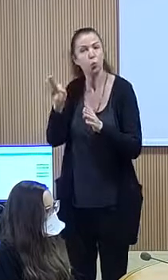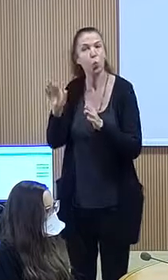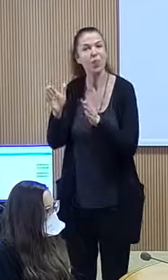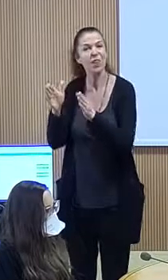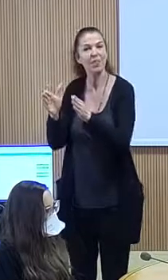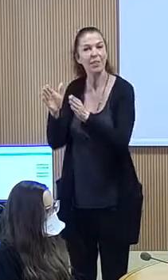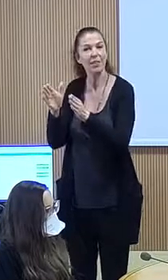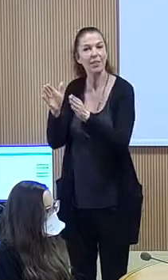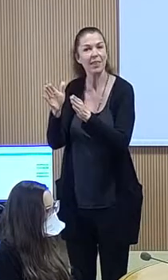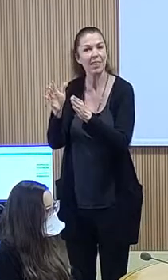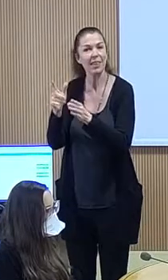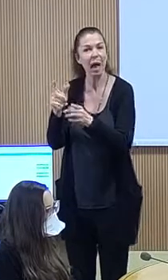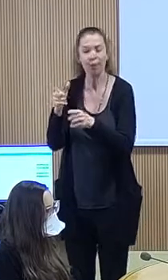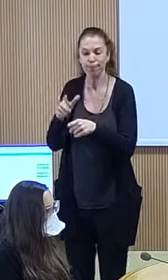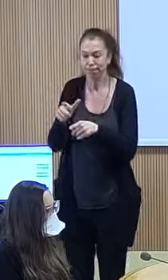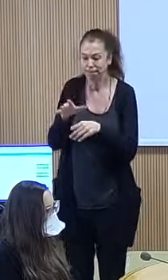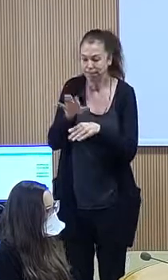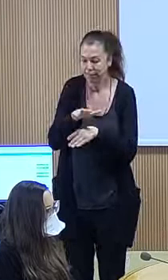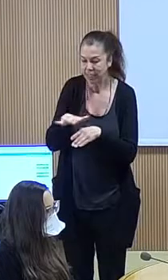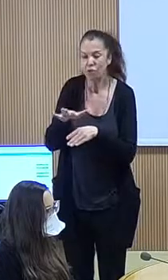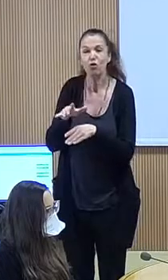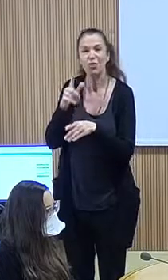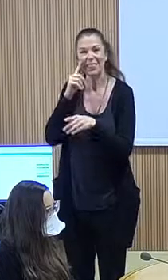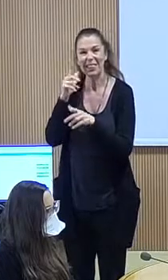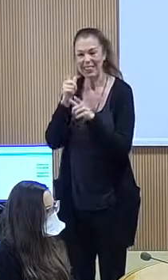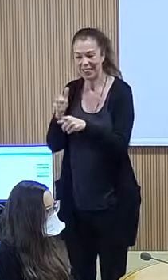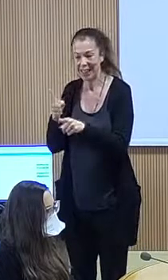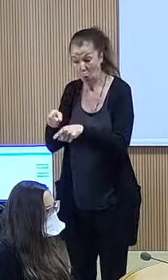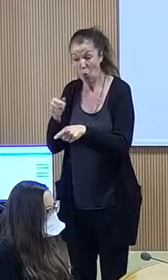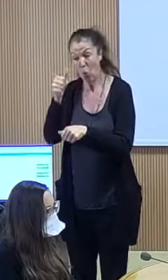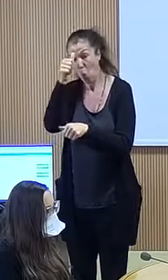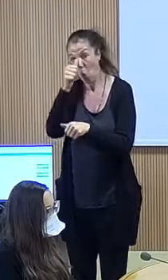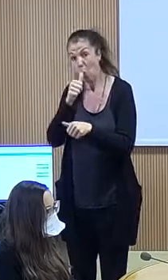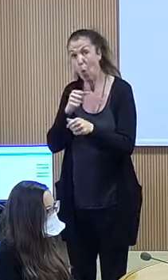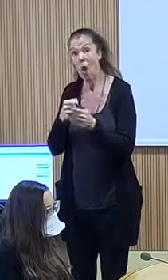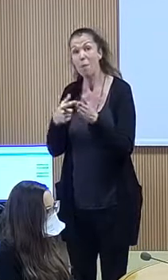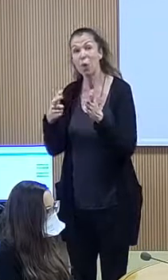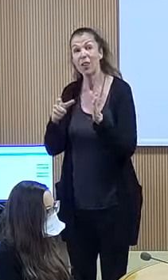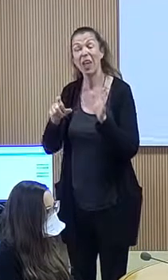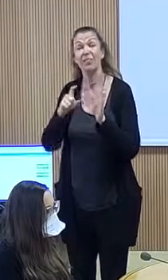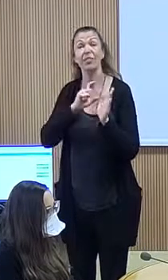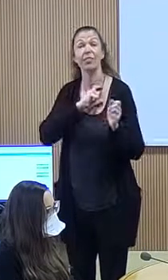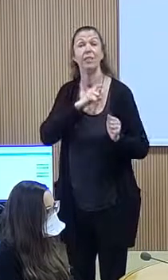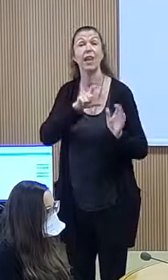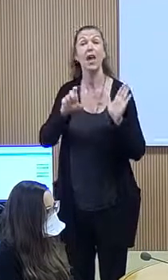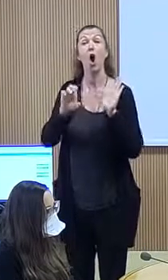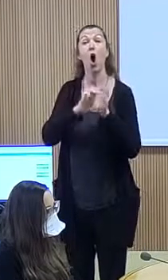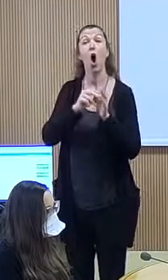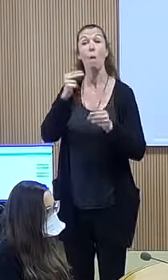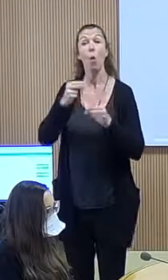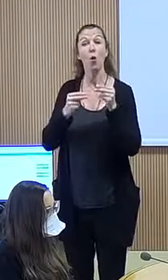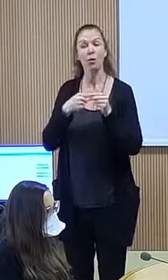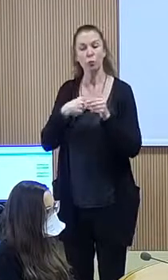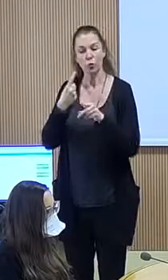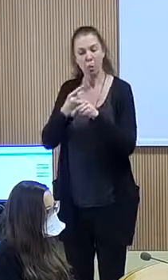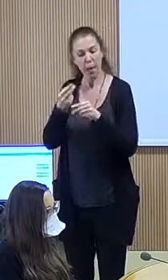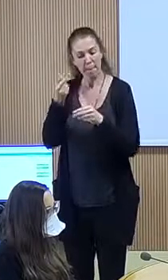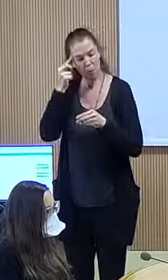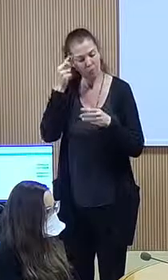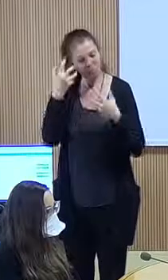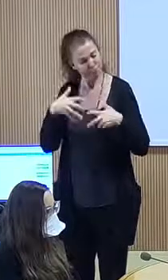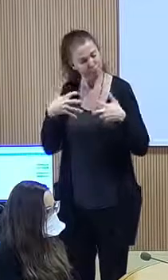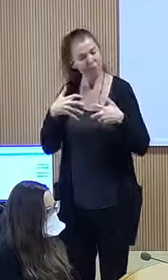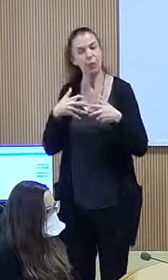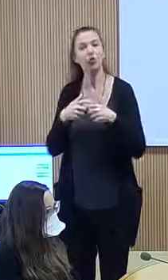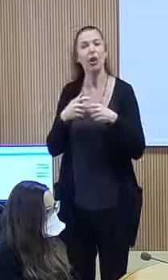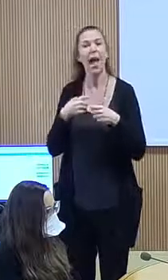città e quindi questo il ruolo importante che l'amministrazione comunale dovremo ragionare appunto con nel con la stessa